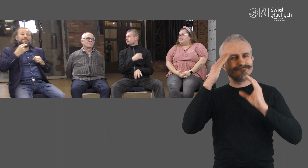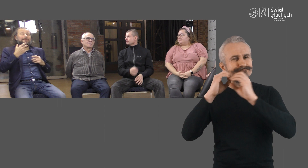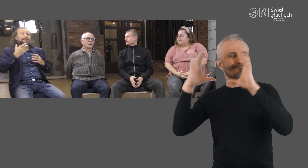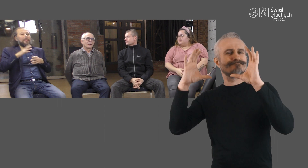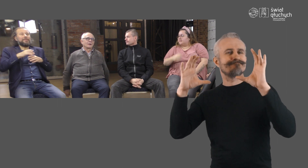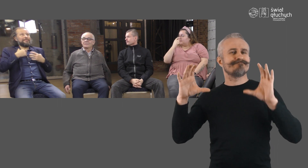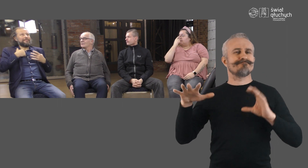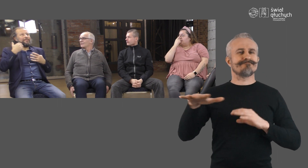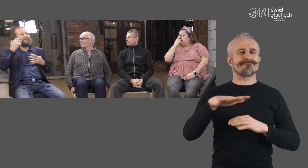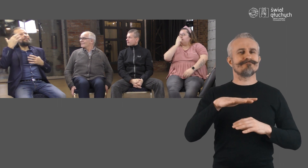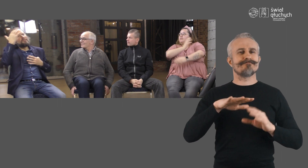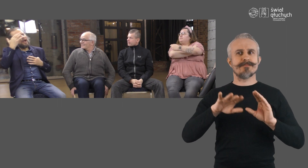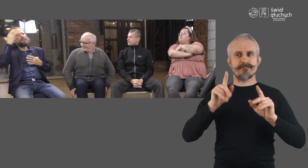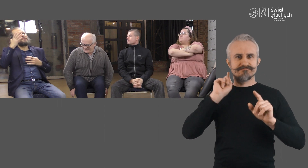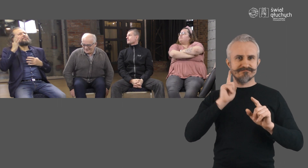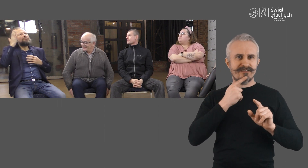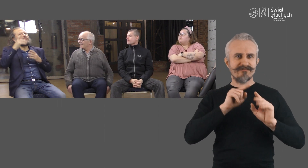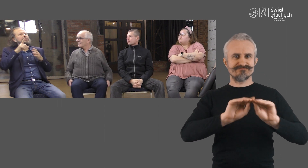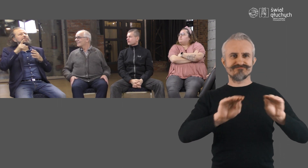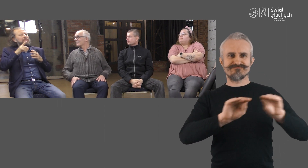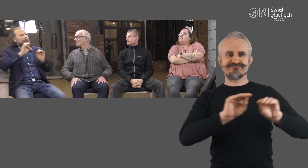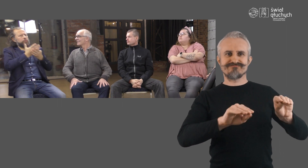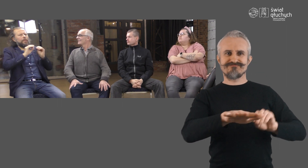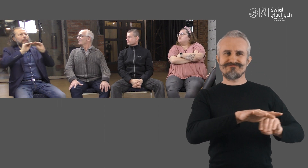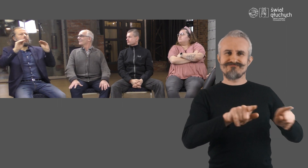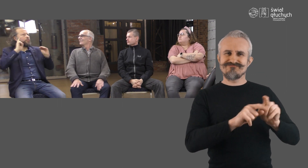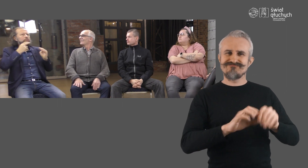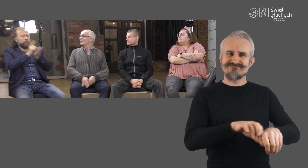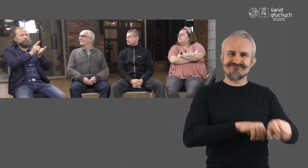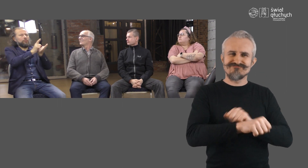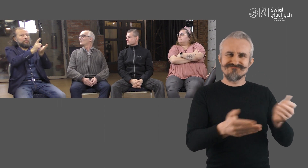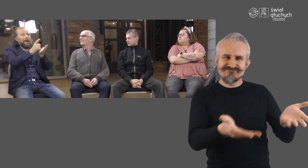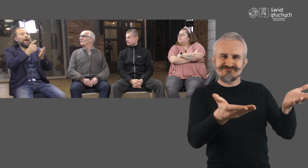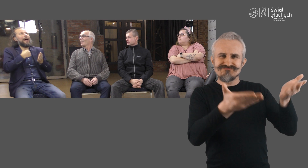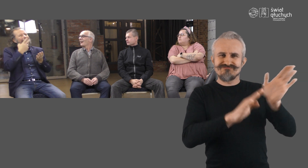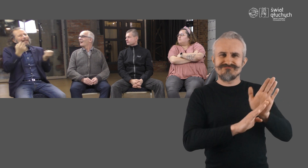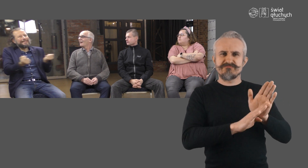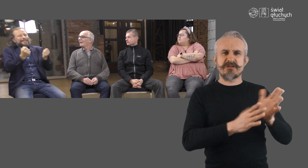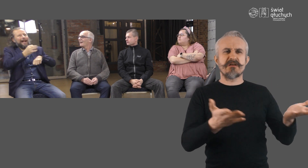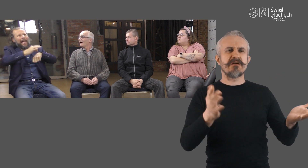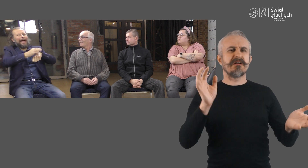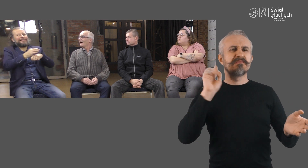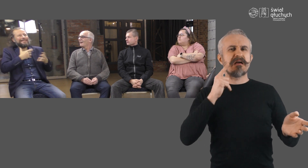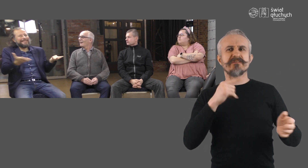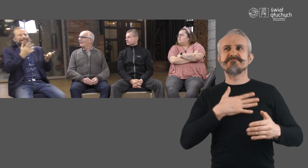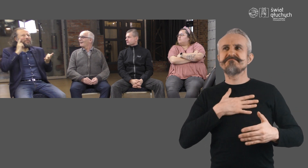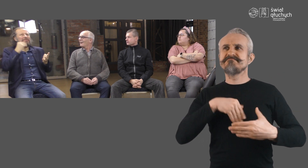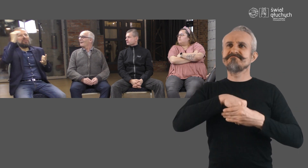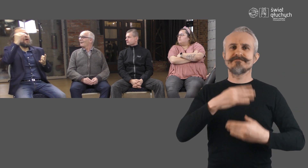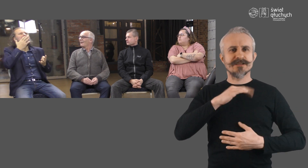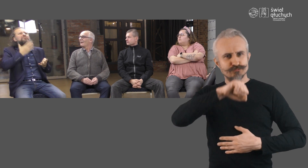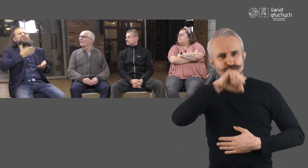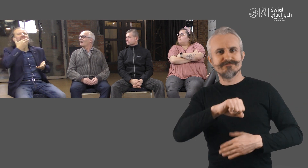Na przykład osoba głucha marzy o tym, żeby w przyszłości No już nauczyciele głusi są, tak? A